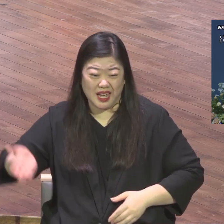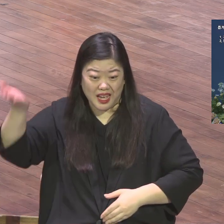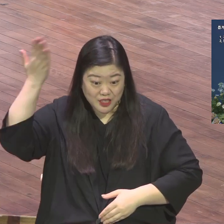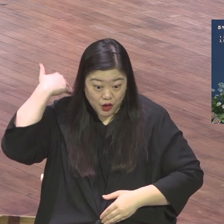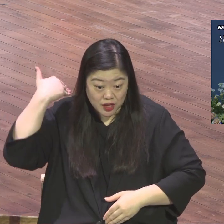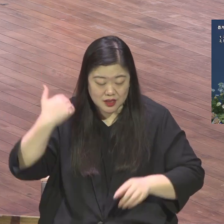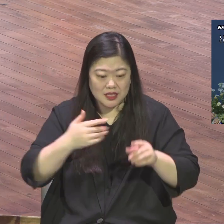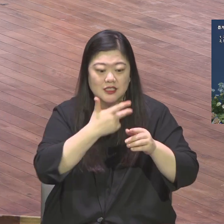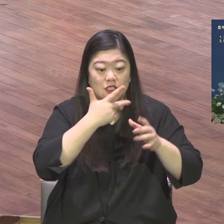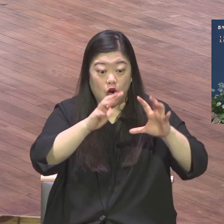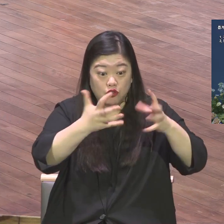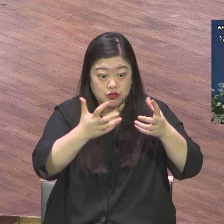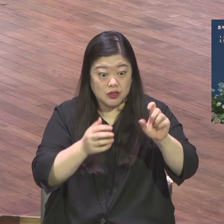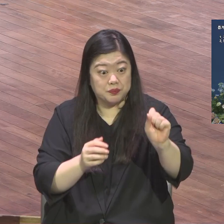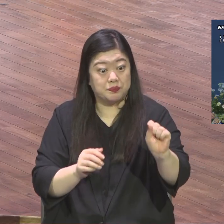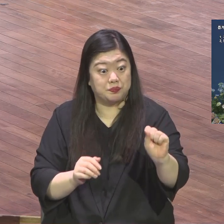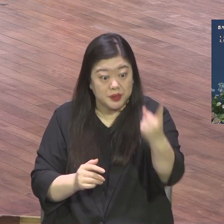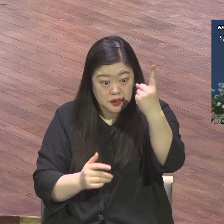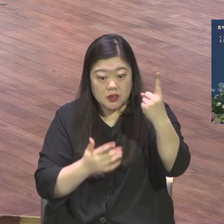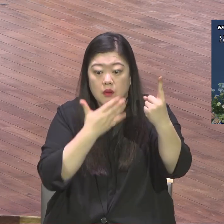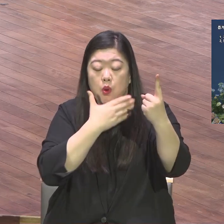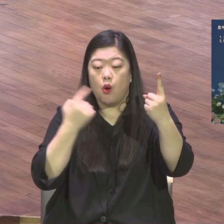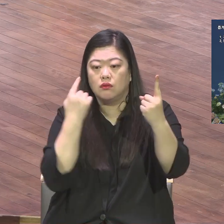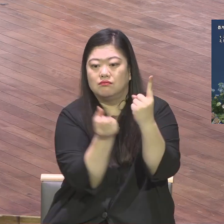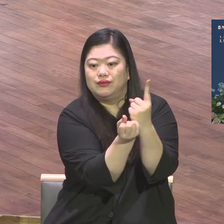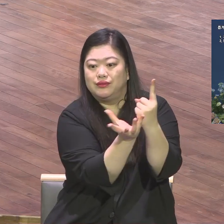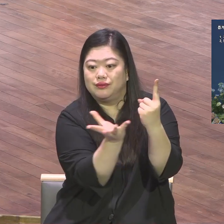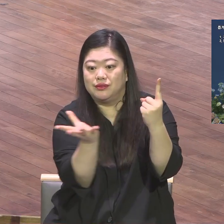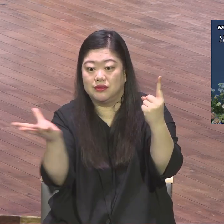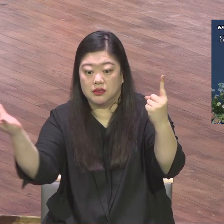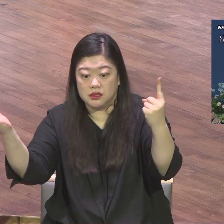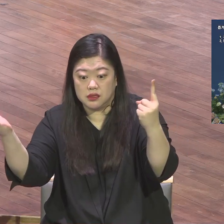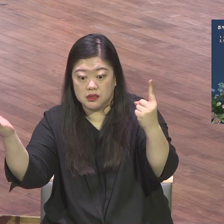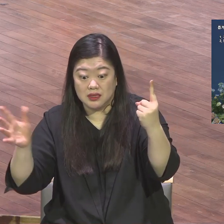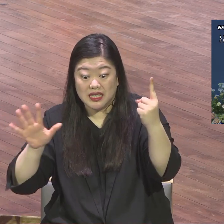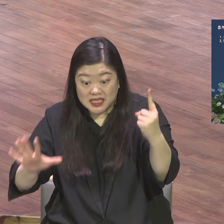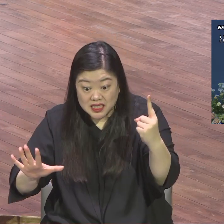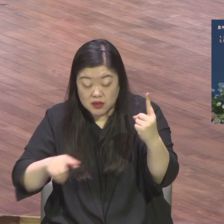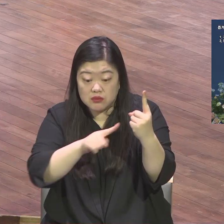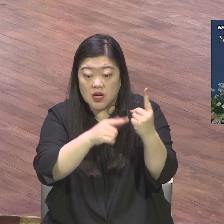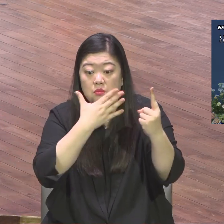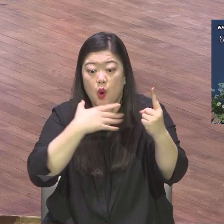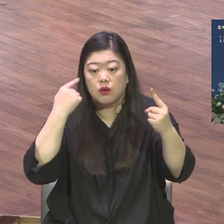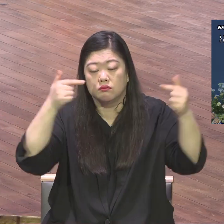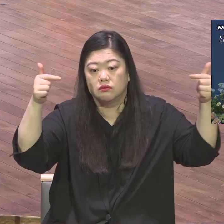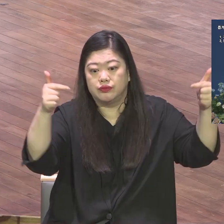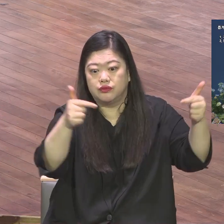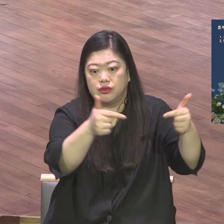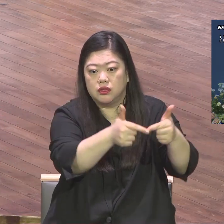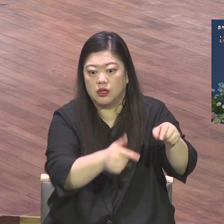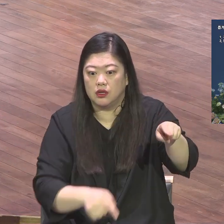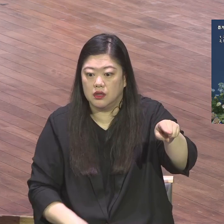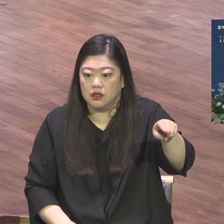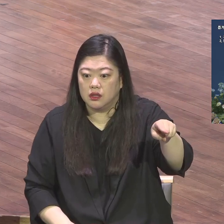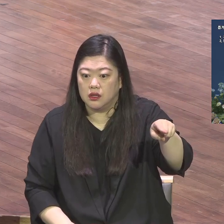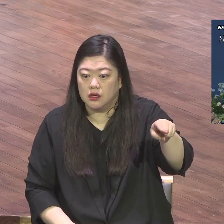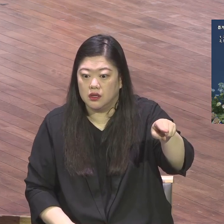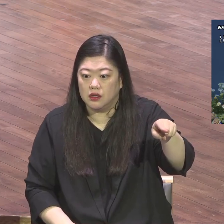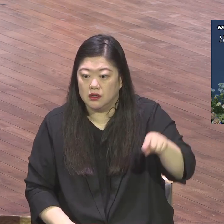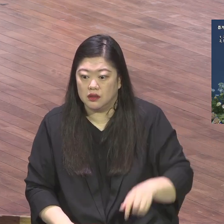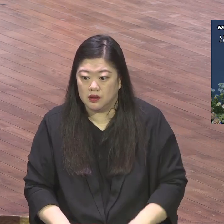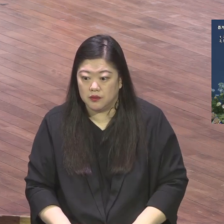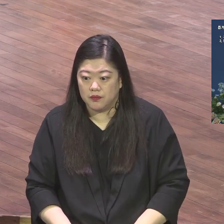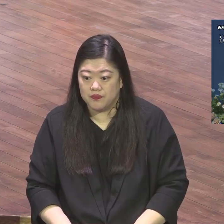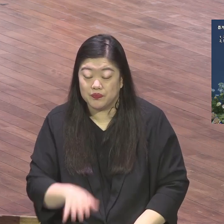그러니까 영국이 어떤 나라였냐? 현대 선교의 아버지라 불려 윌리엄 켈리.